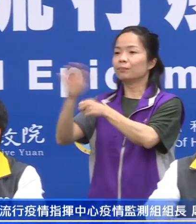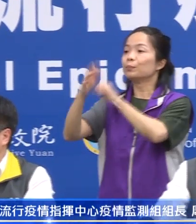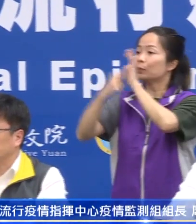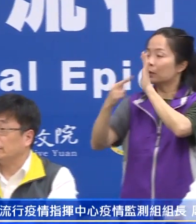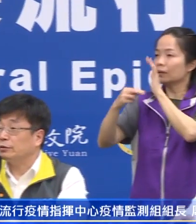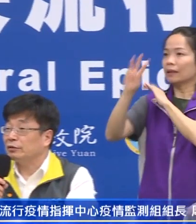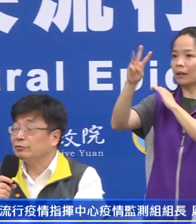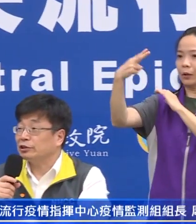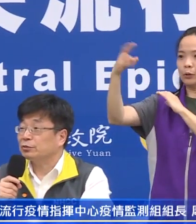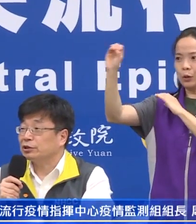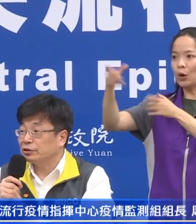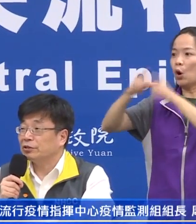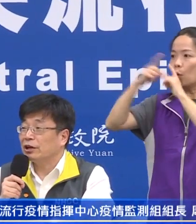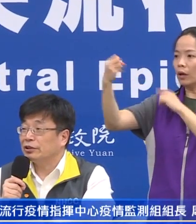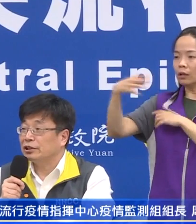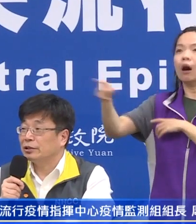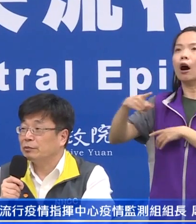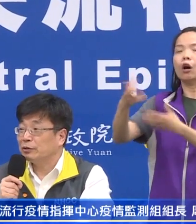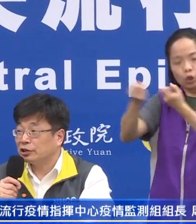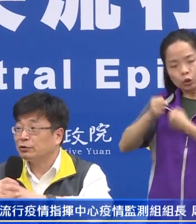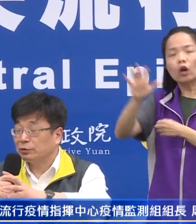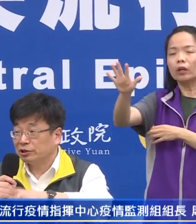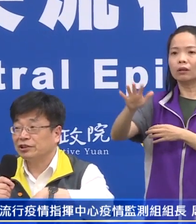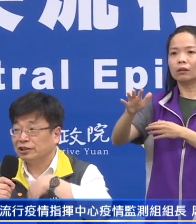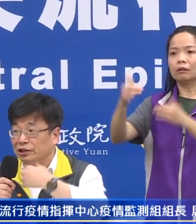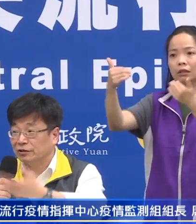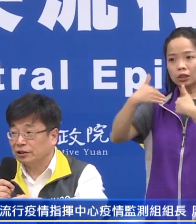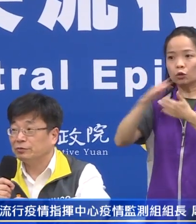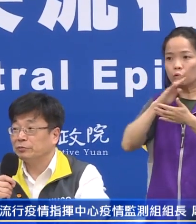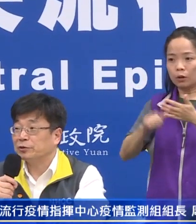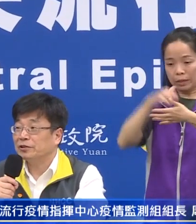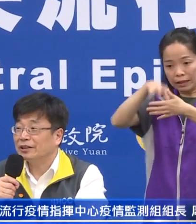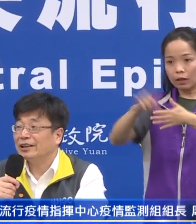回应我们，他们只是说有收到而已，并没有针对我们实质内容跟我们说。